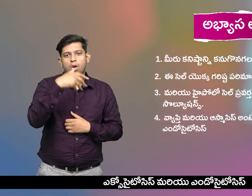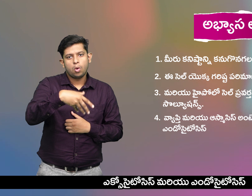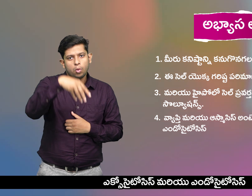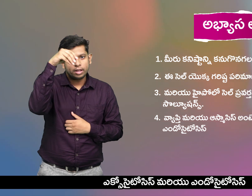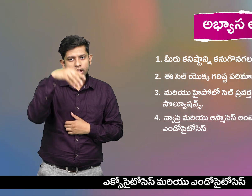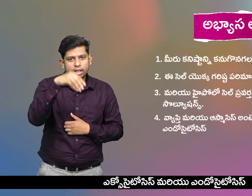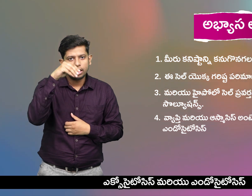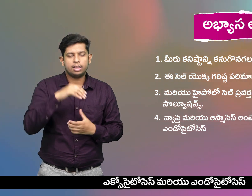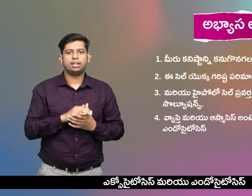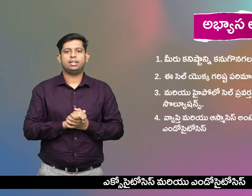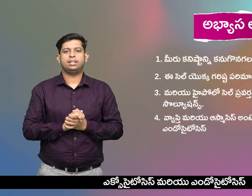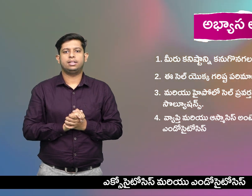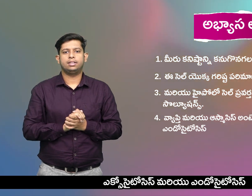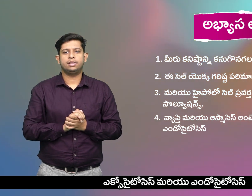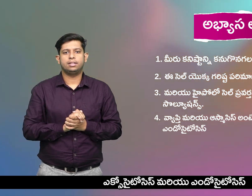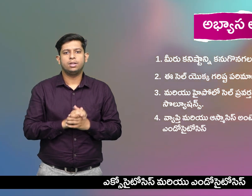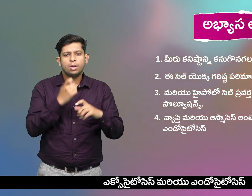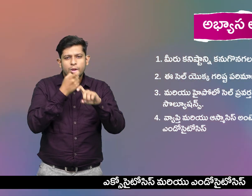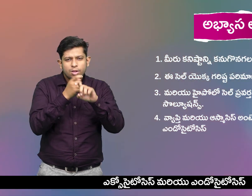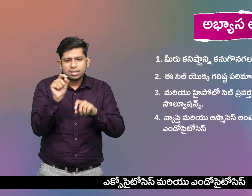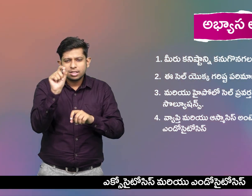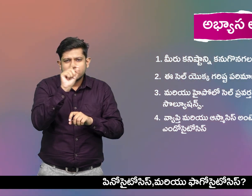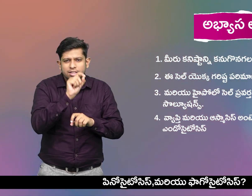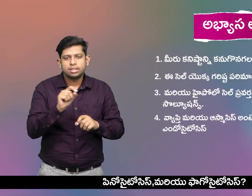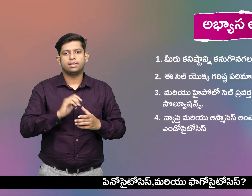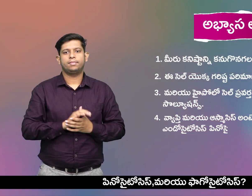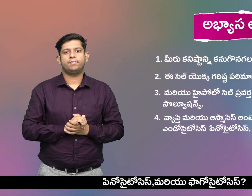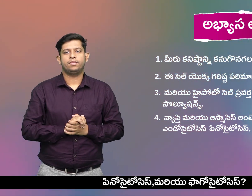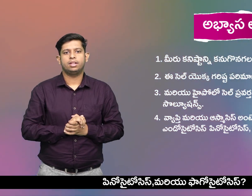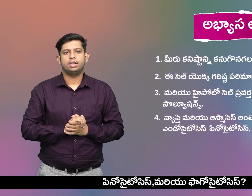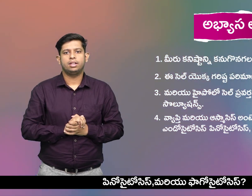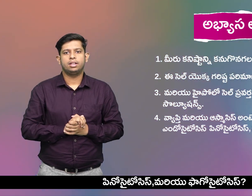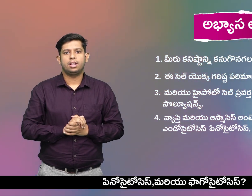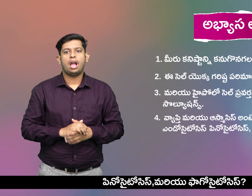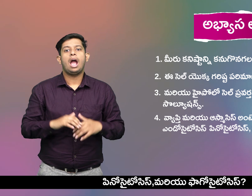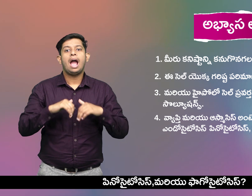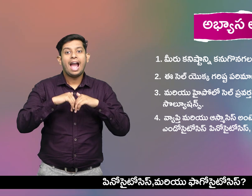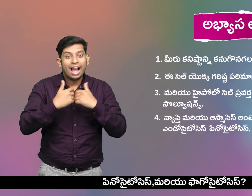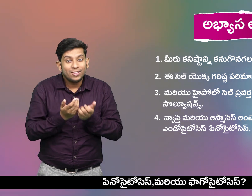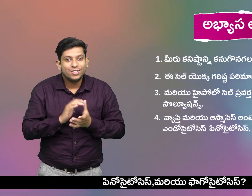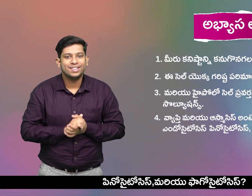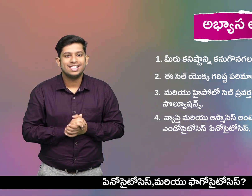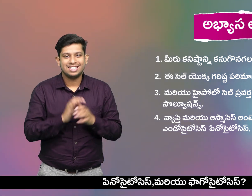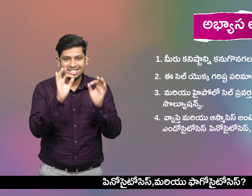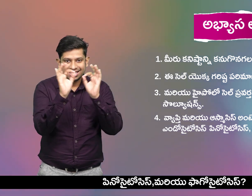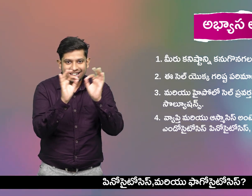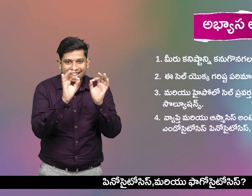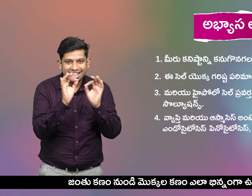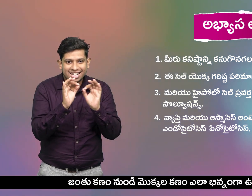ఎక్సోసైటోసిస్ మరియు ఎండోసైటోసిస్, పినోసైటోసిస్ మరియు ఫాగోసైటోసిస్. జంతు